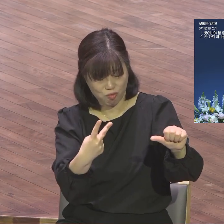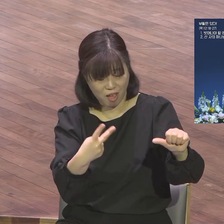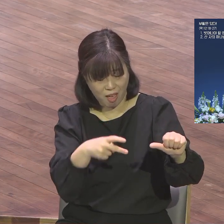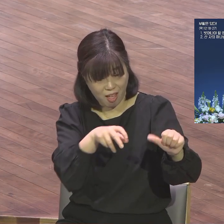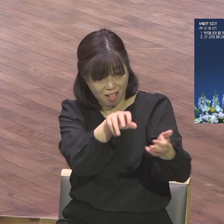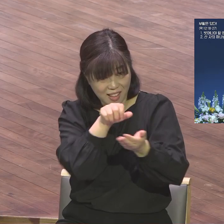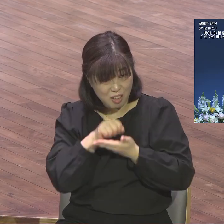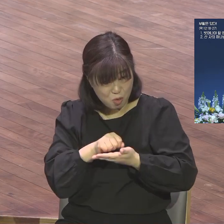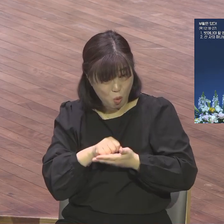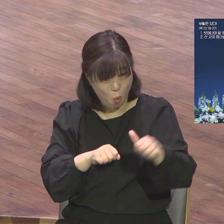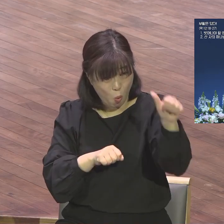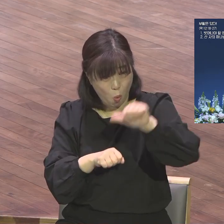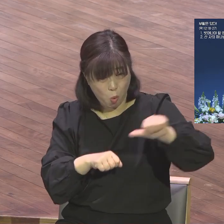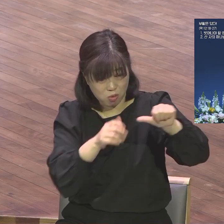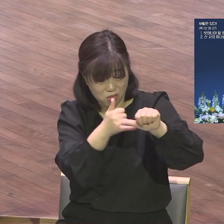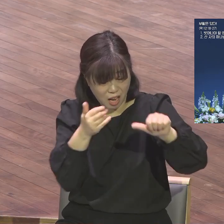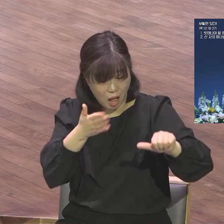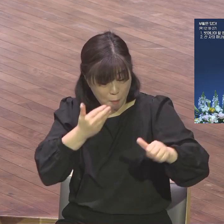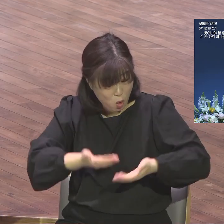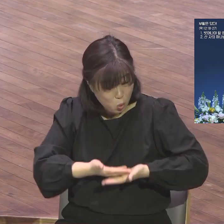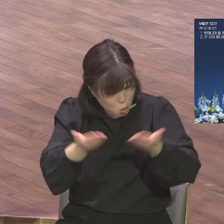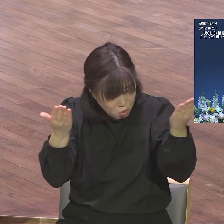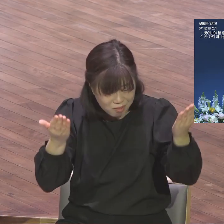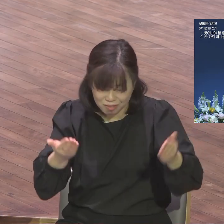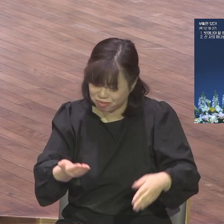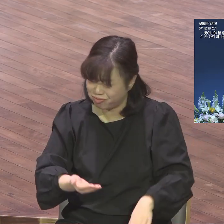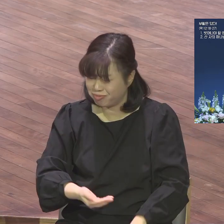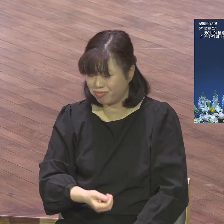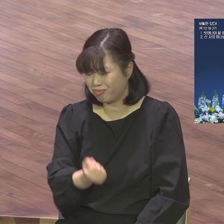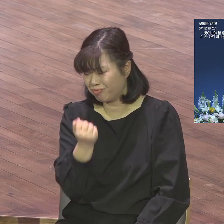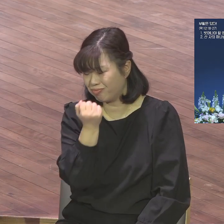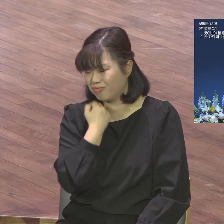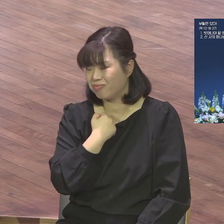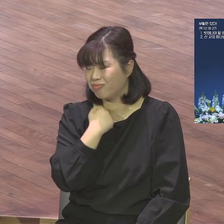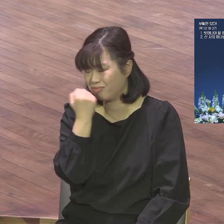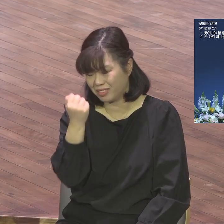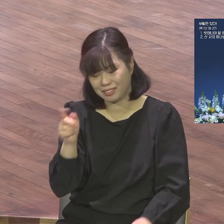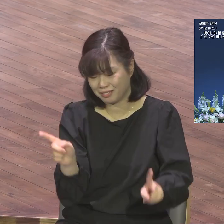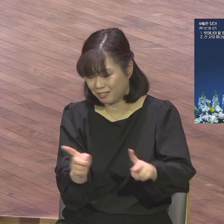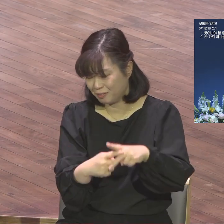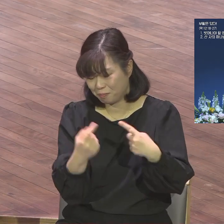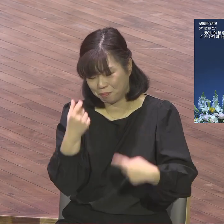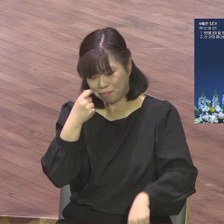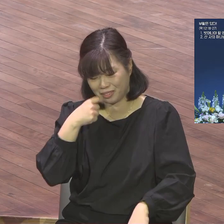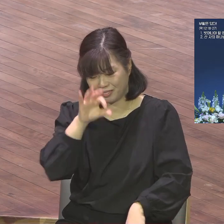합니다. 그 모세가 쓴 게 아니야. 왜? 그때 글자가 없었어.